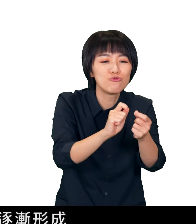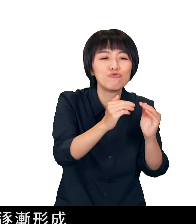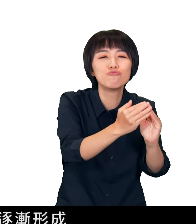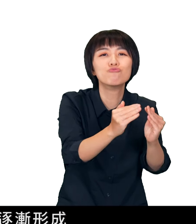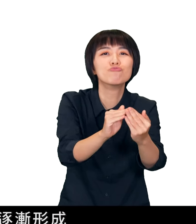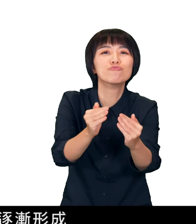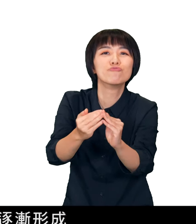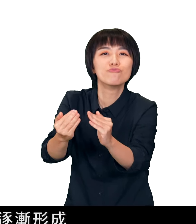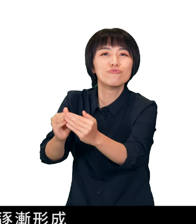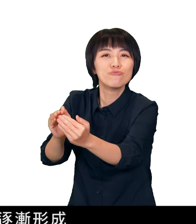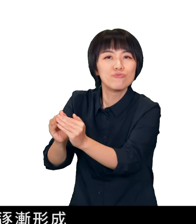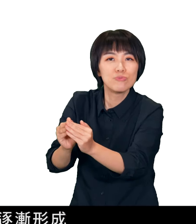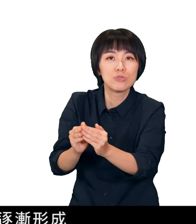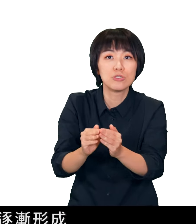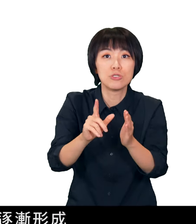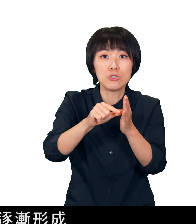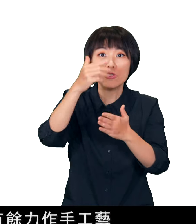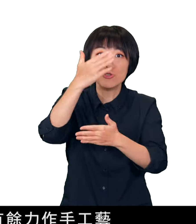成，